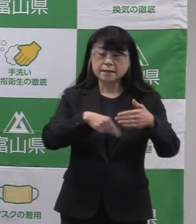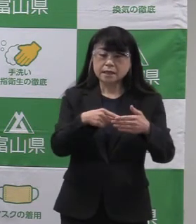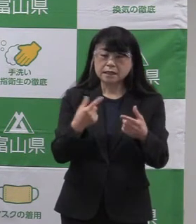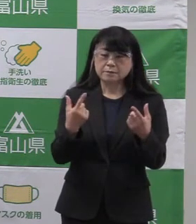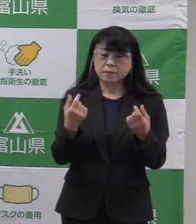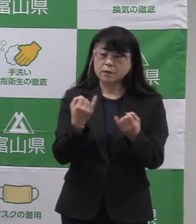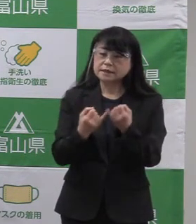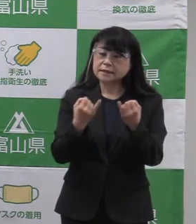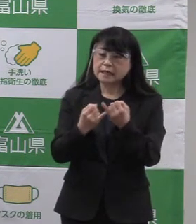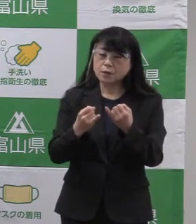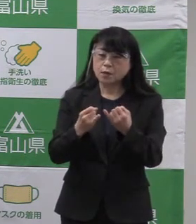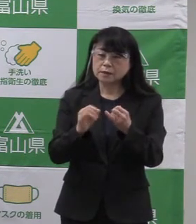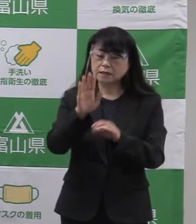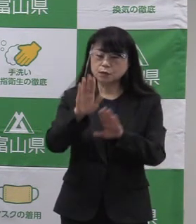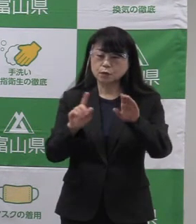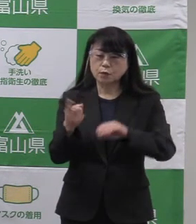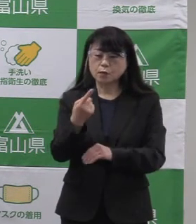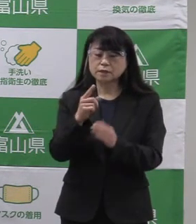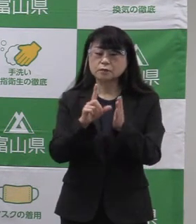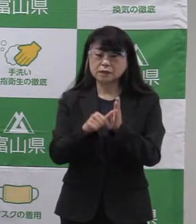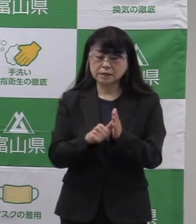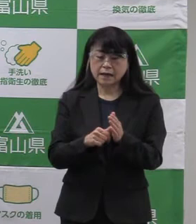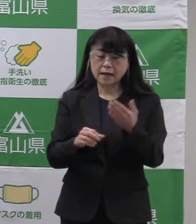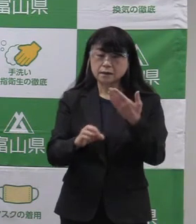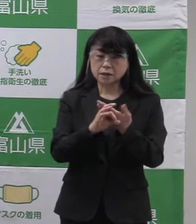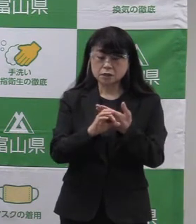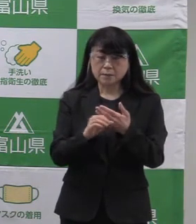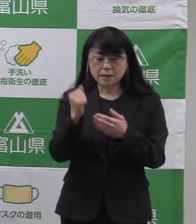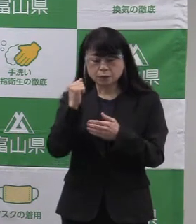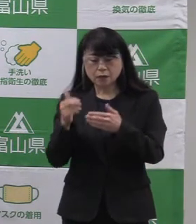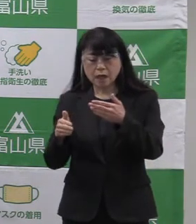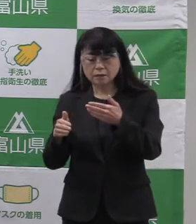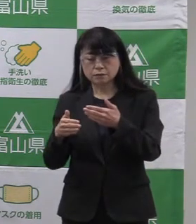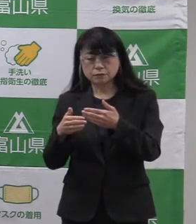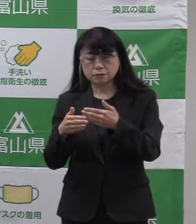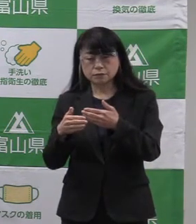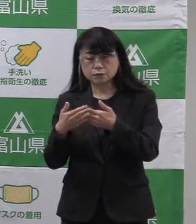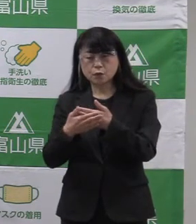こってきますと、例えばこう宿泊療養施設の追加の措